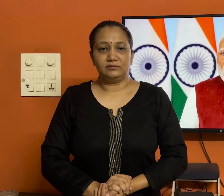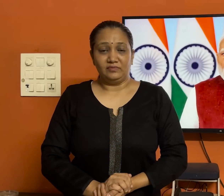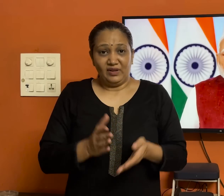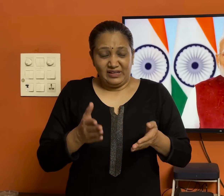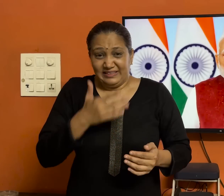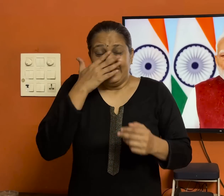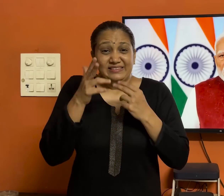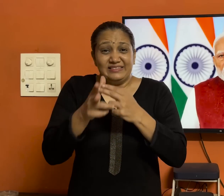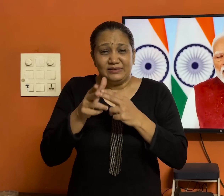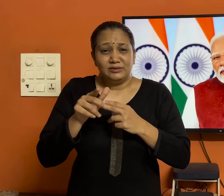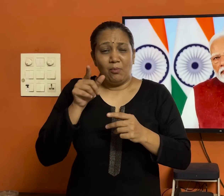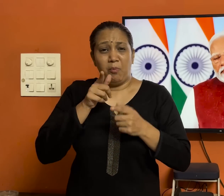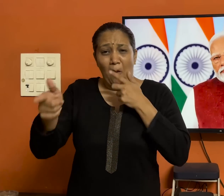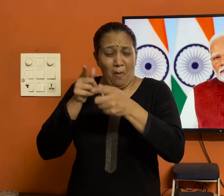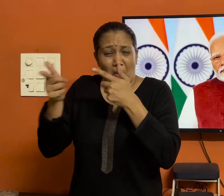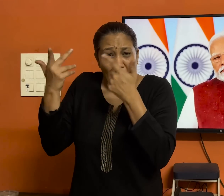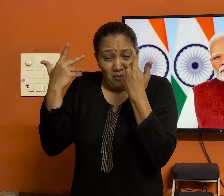इस आतंकी हमले के बाद